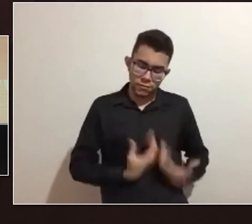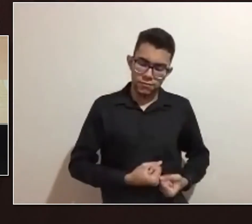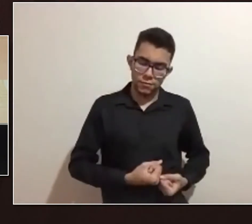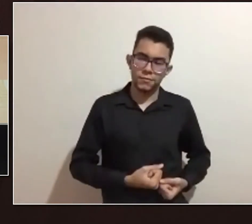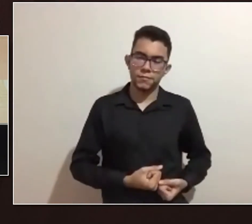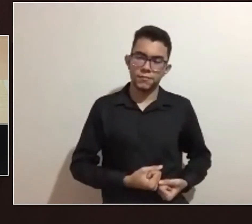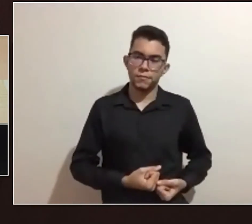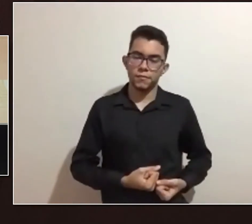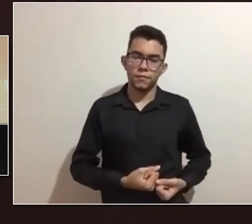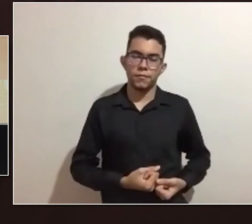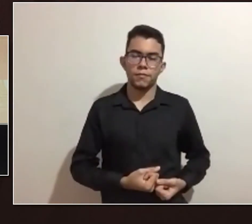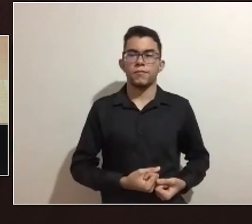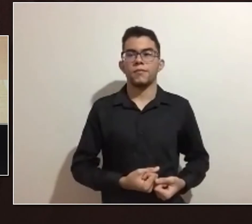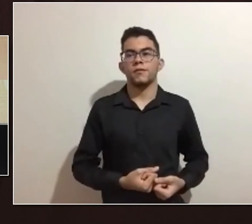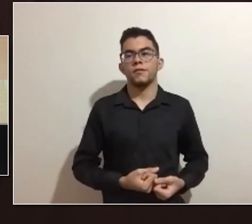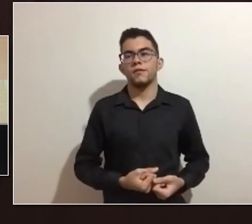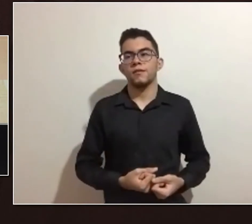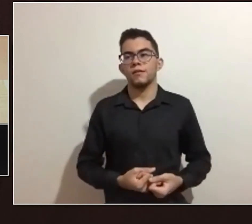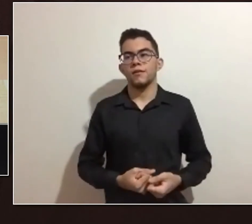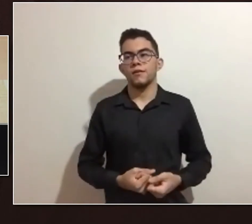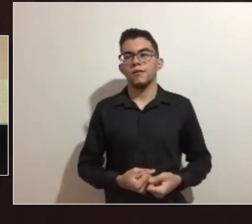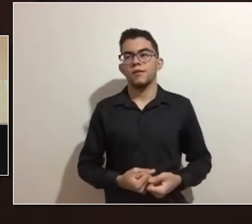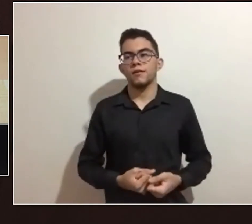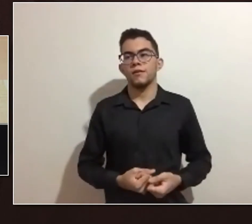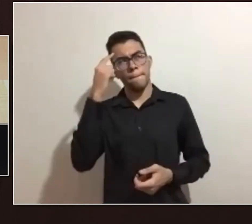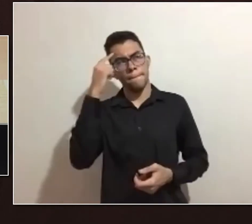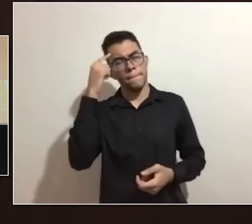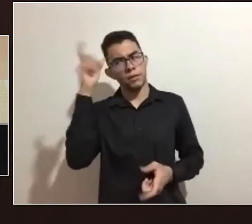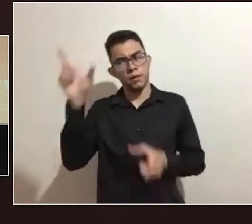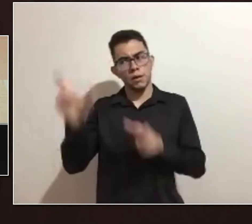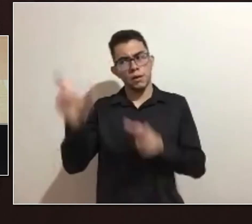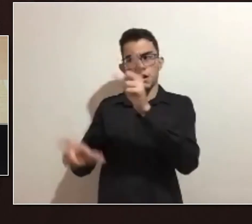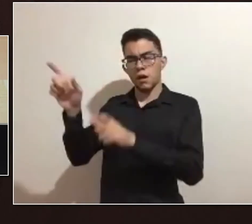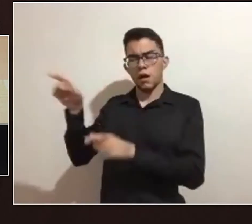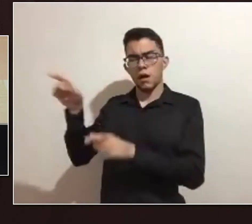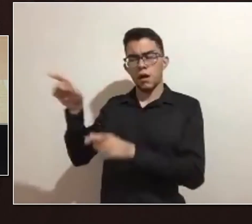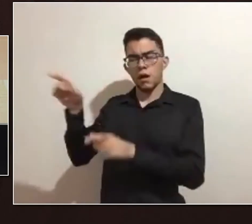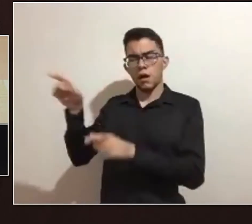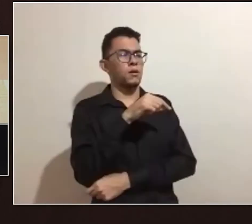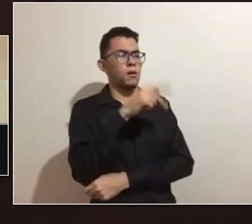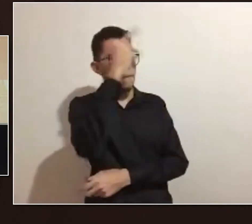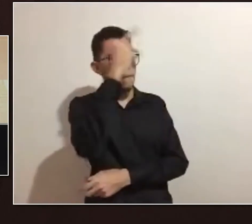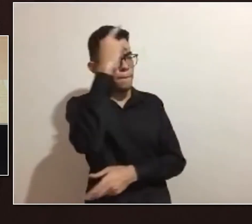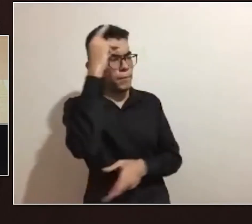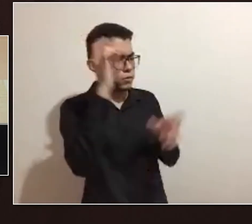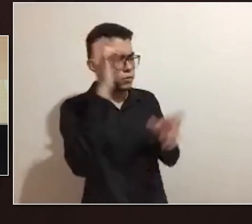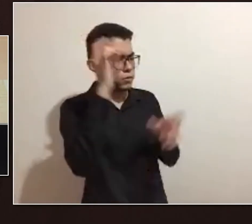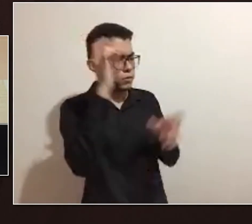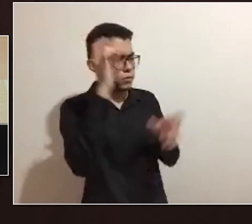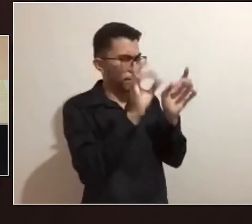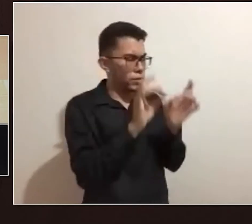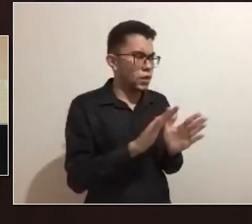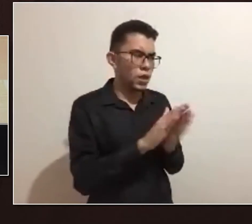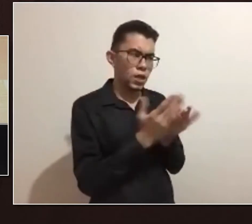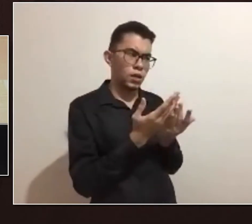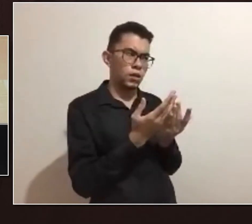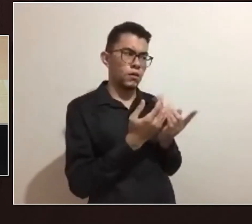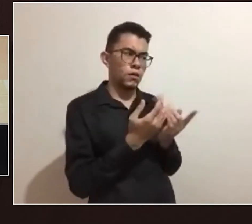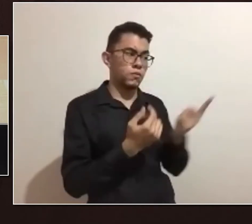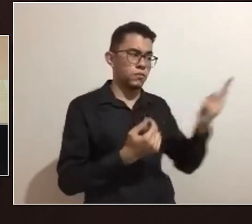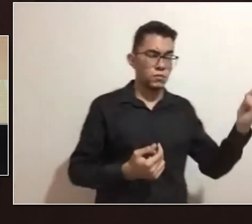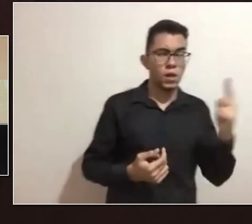fecha para você, e você vai lá, não fala, você quer comprar meu livro? Não. Você fala, posso orar por você?